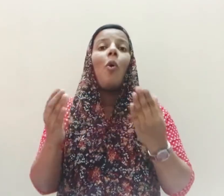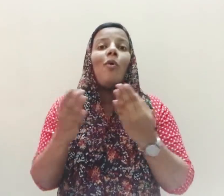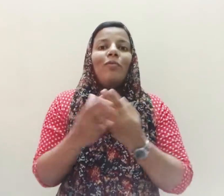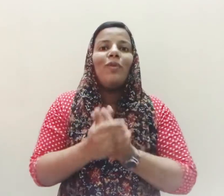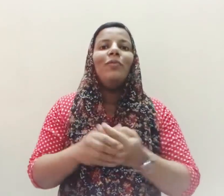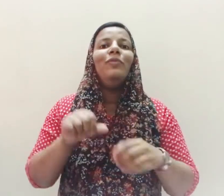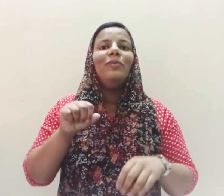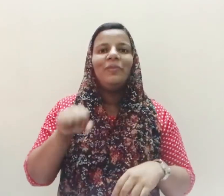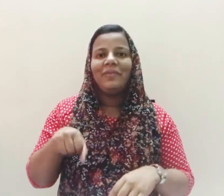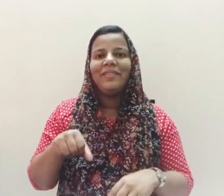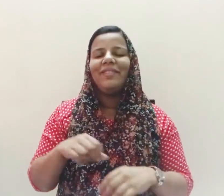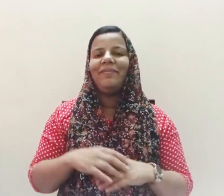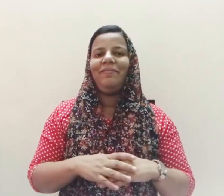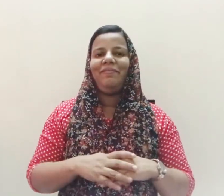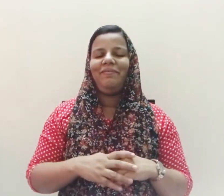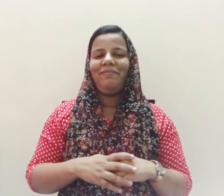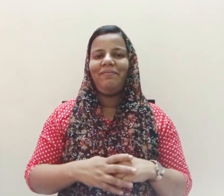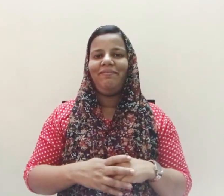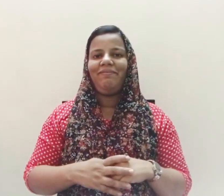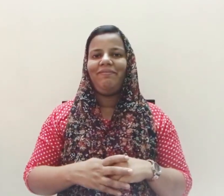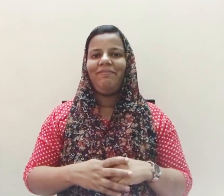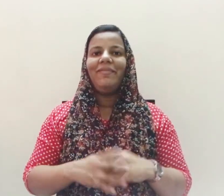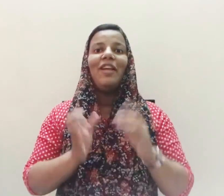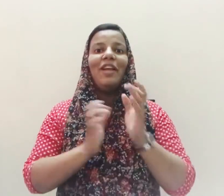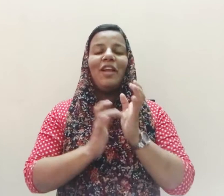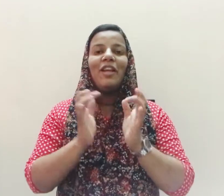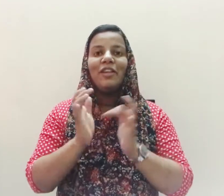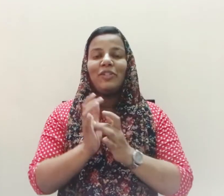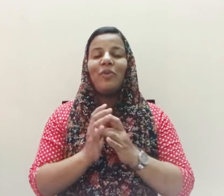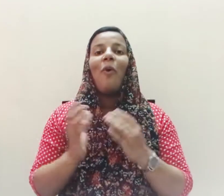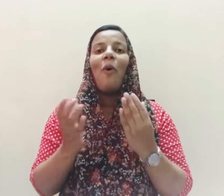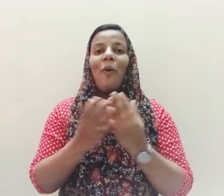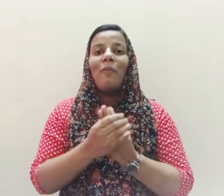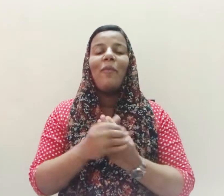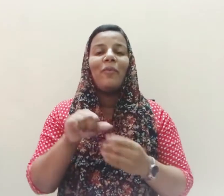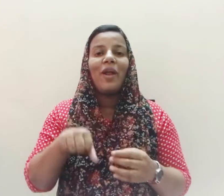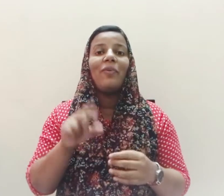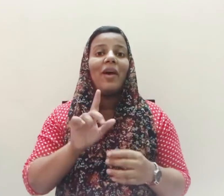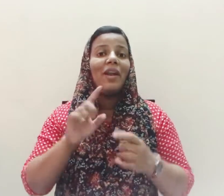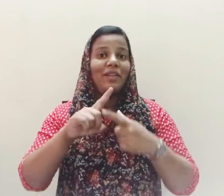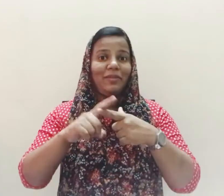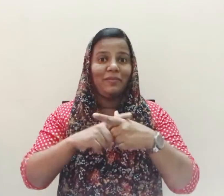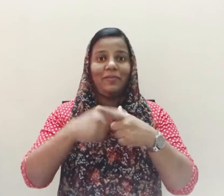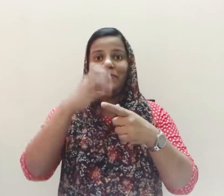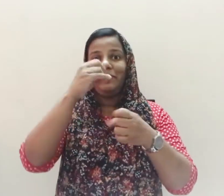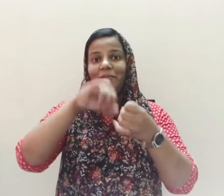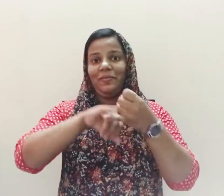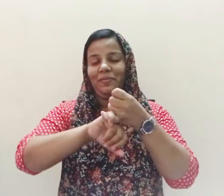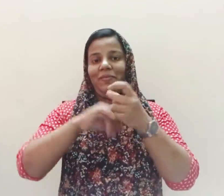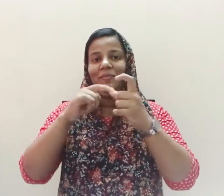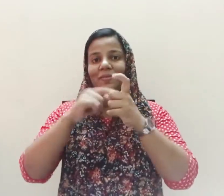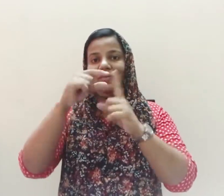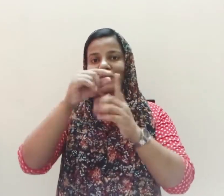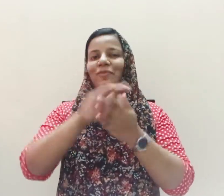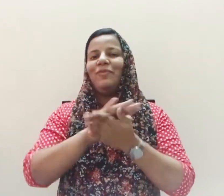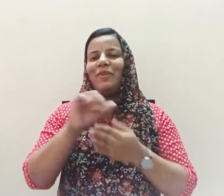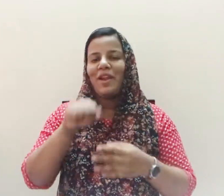ബട്ട് ദ ലോർഡ് വാസ് വിത്ത് ജോസഫ്. ദൈവം ജോസഫിൻ്റെ കൂടെ ഉണ്ടായിരുന്നു, കർത്താവ് ജോസഫിൻ്റെ കൂടെ ഉണ്ടായിരുന്നു. സോ അതുകൊണ്ട് ബൈബിൾ പറഞ്ഞിരിക്കുക, മലയാളത്തിൽ ഇങ്ങനെ എഴുതിയിരിക്കുന്നത്,